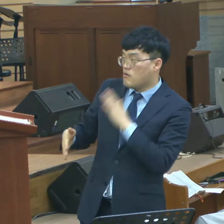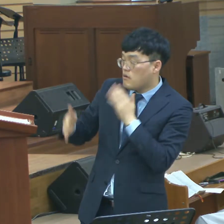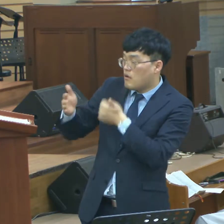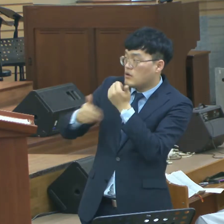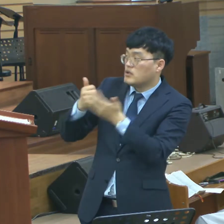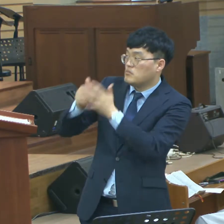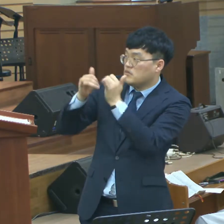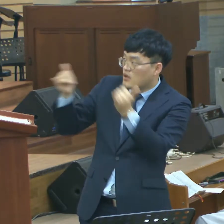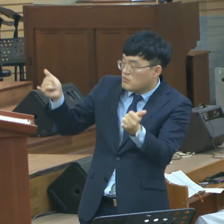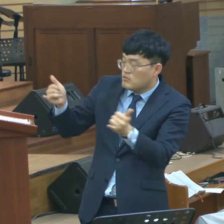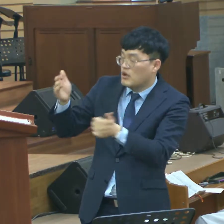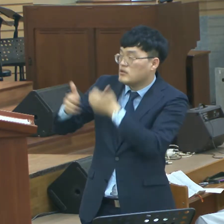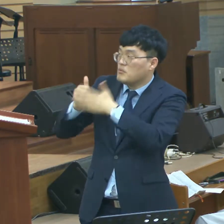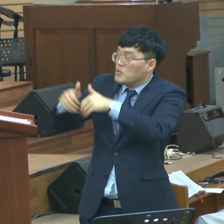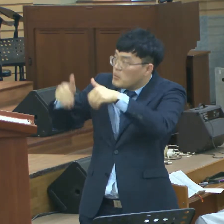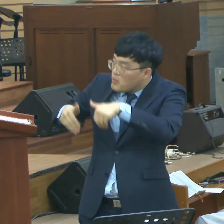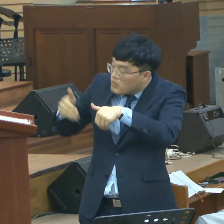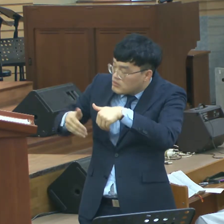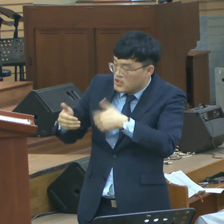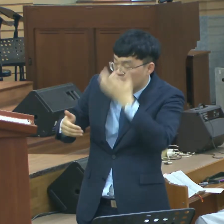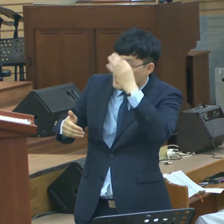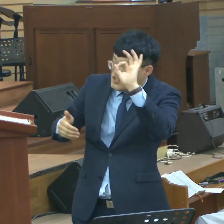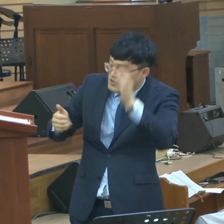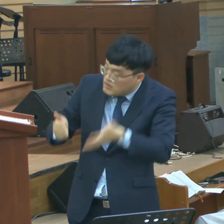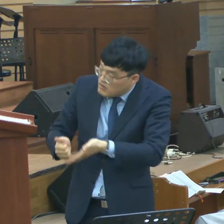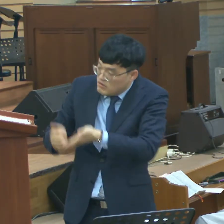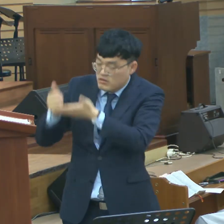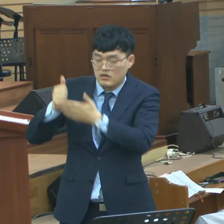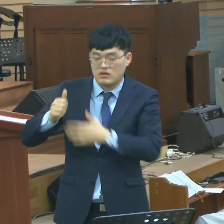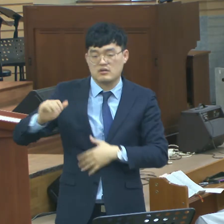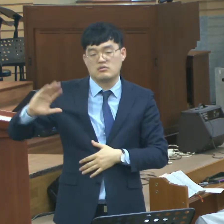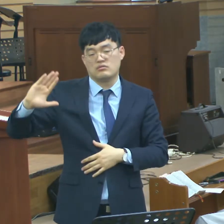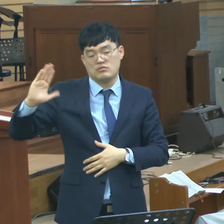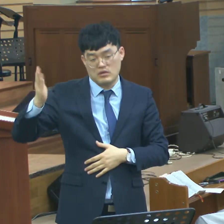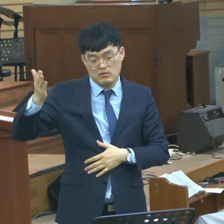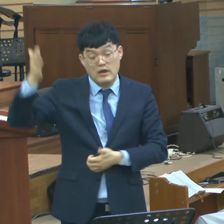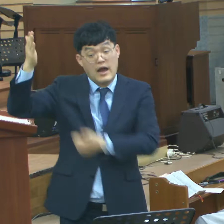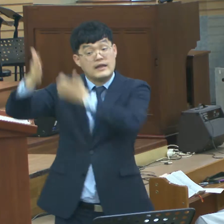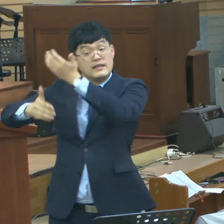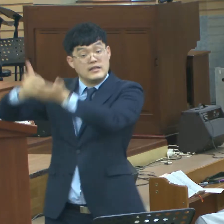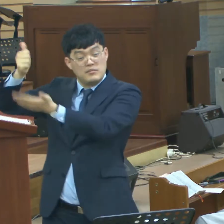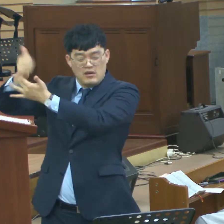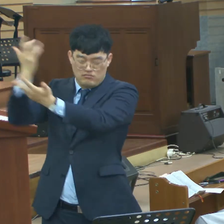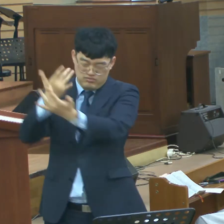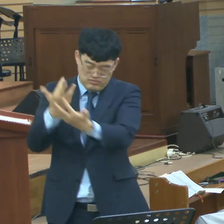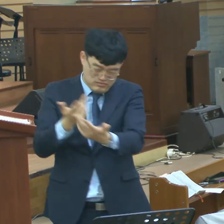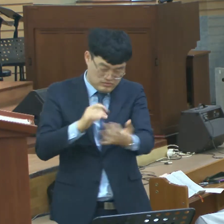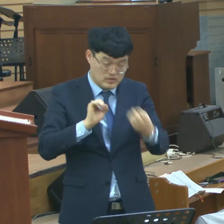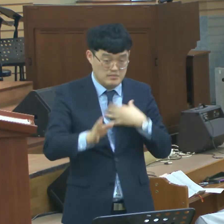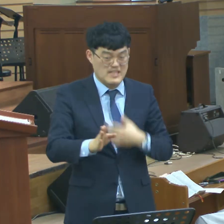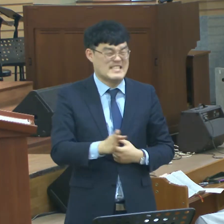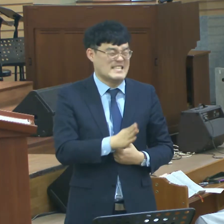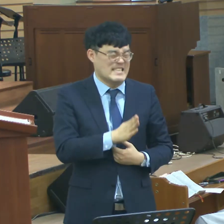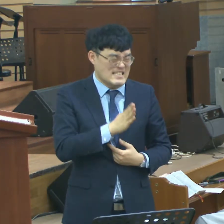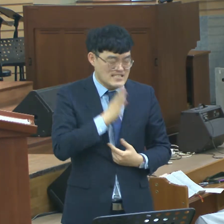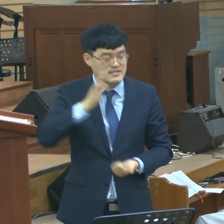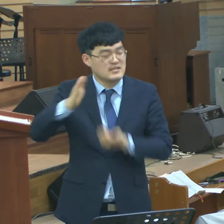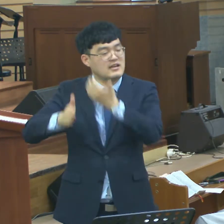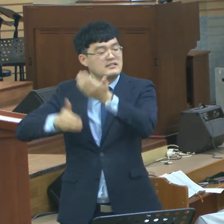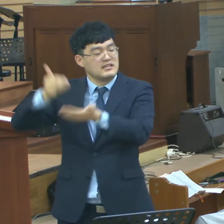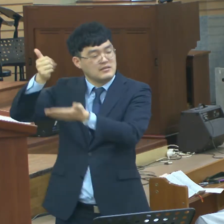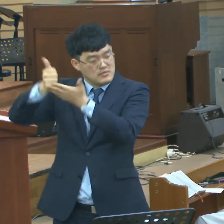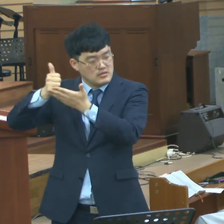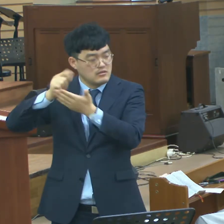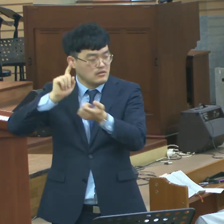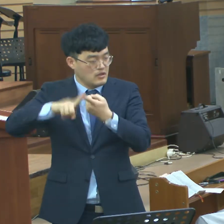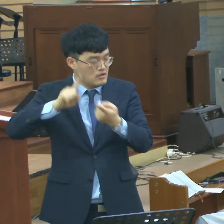모두가 여호와 하나님, 불로응답한 하나님만이 참 하나님인 것이 만방에 드러나기를 엘리야는 소원했던